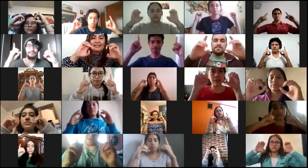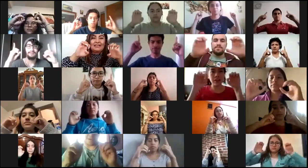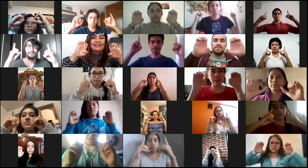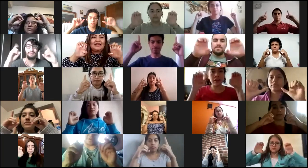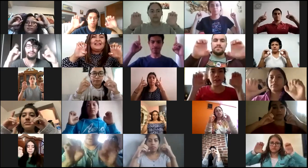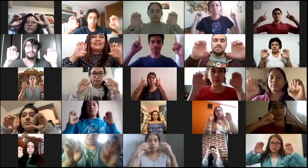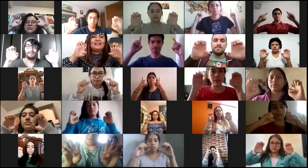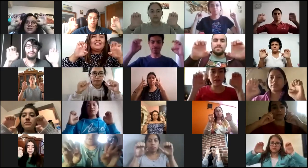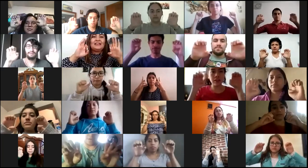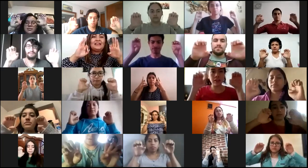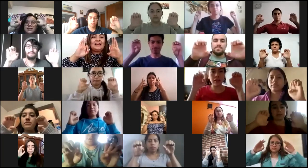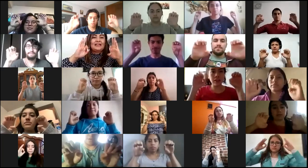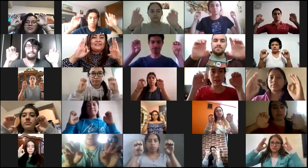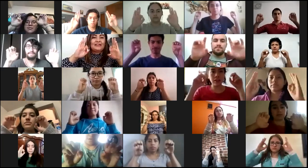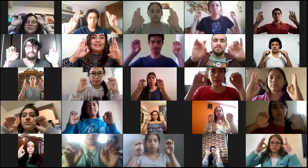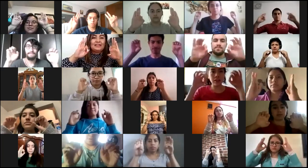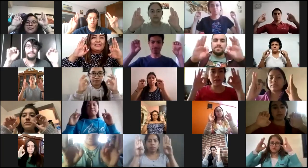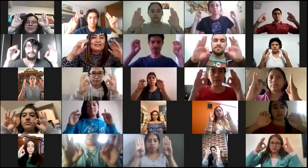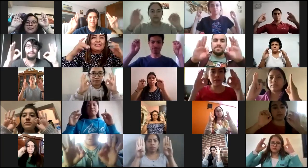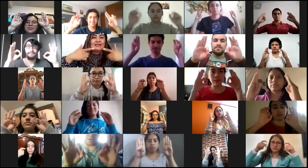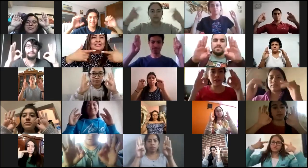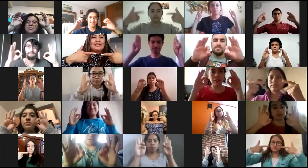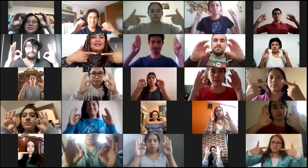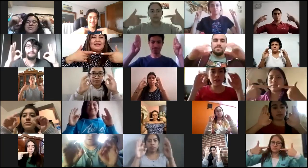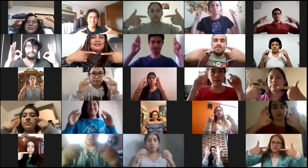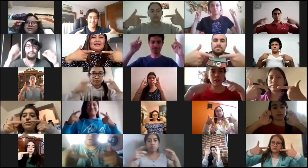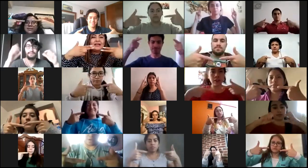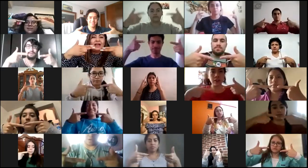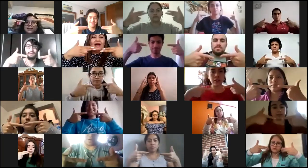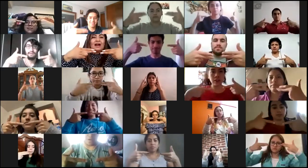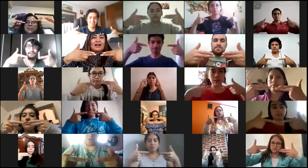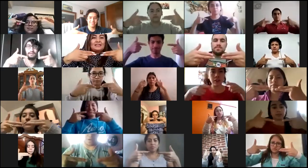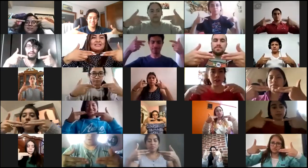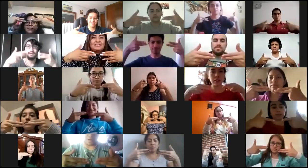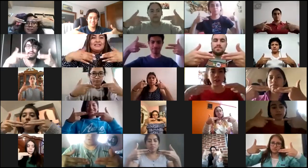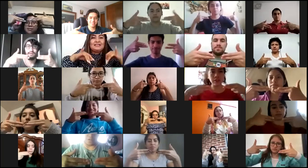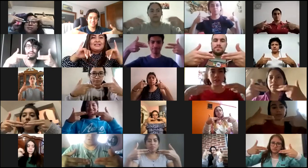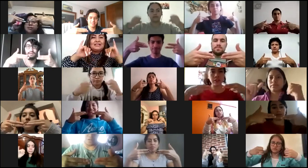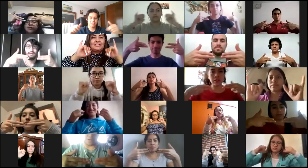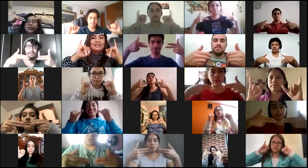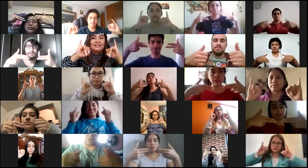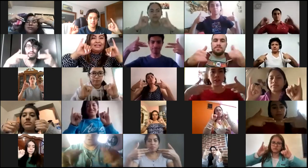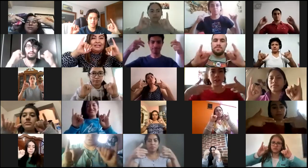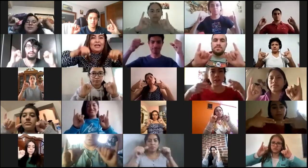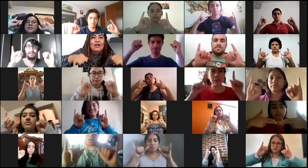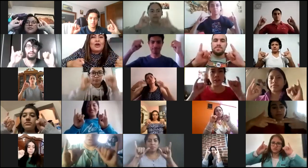E, F, G, H, I,